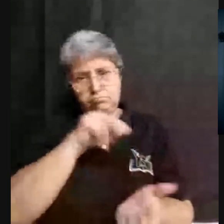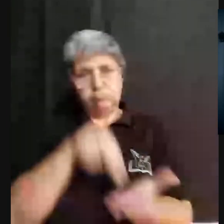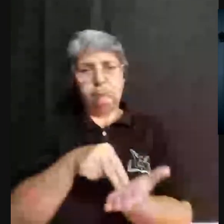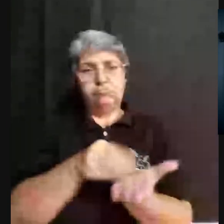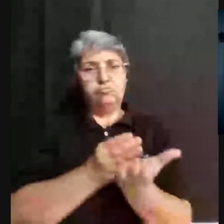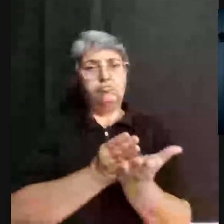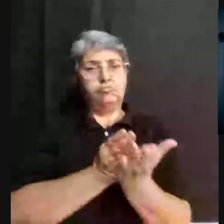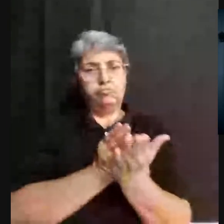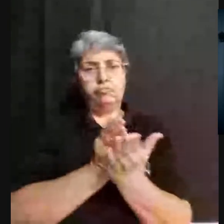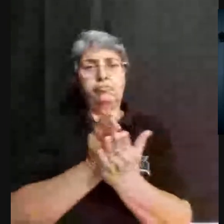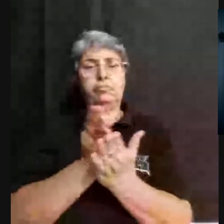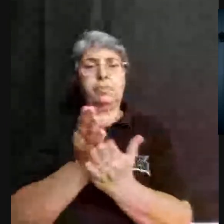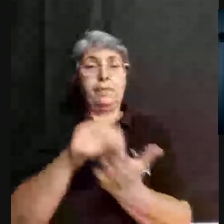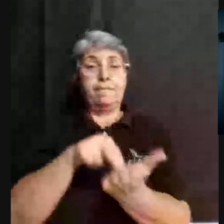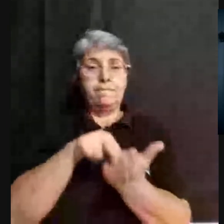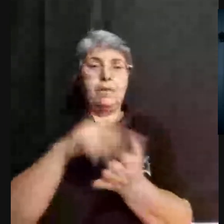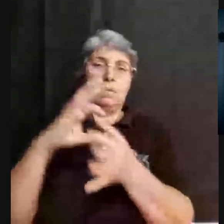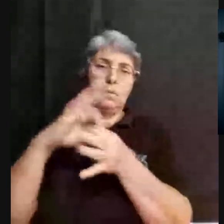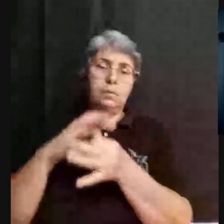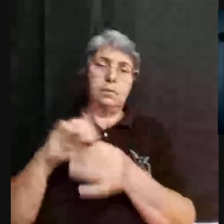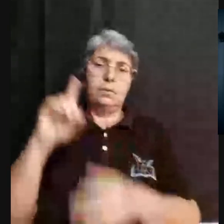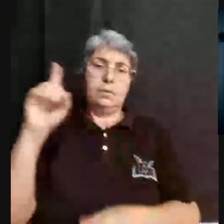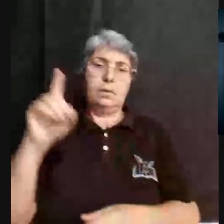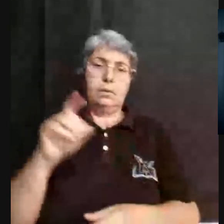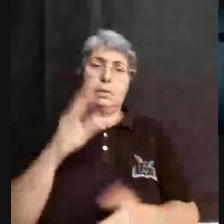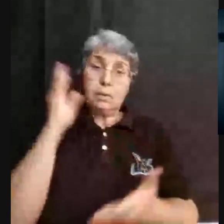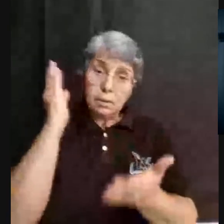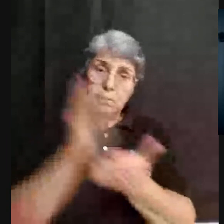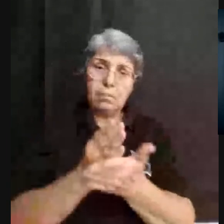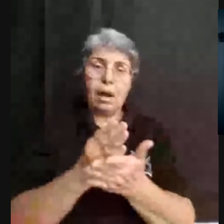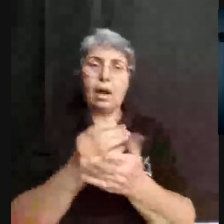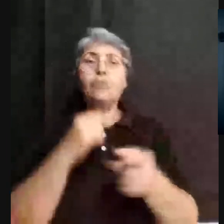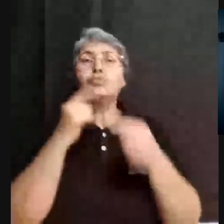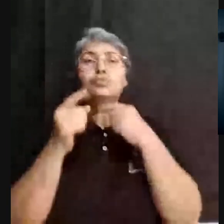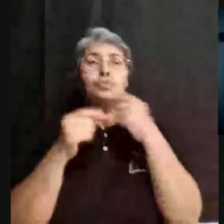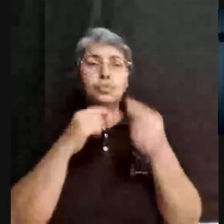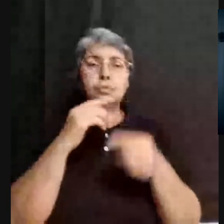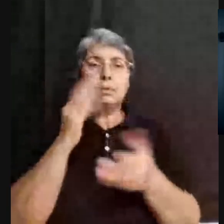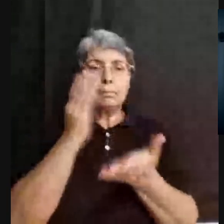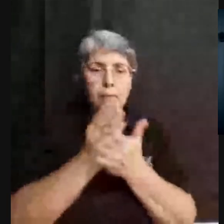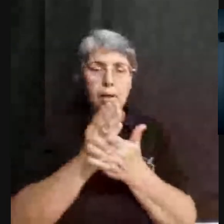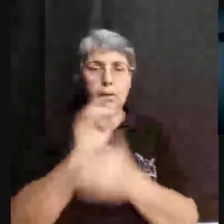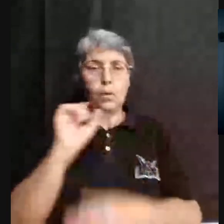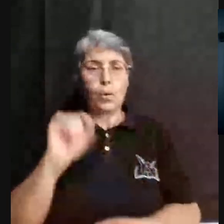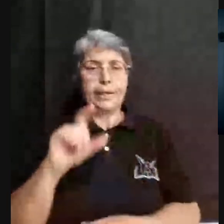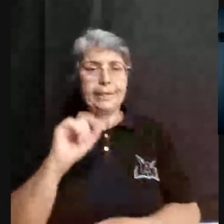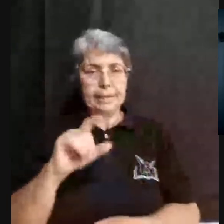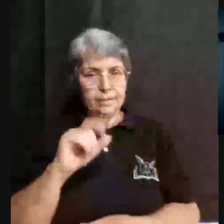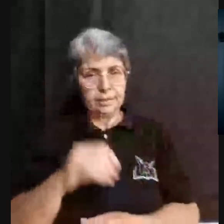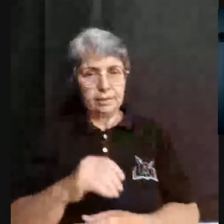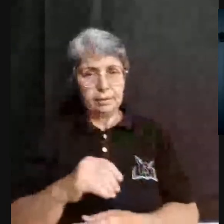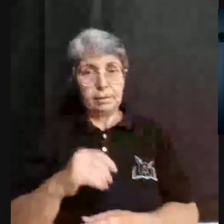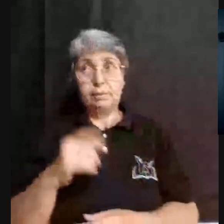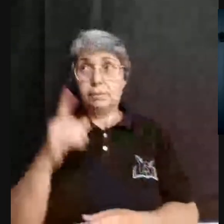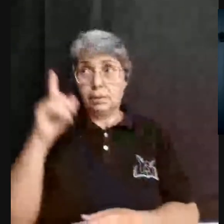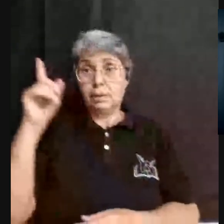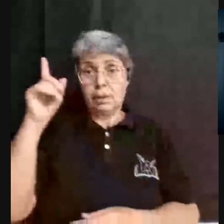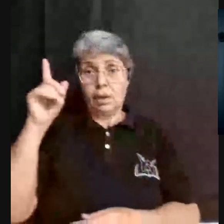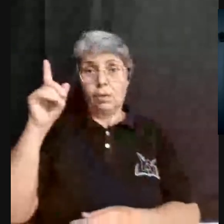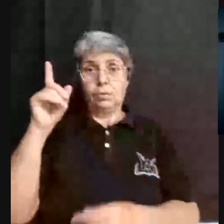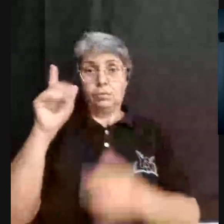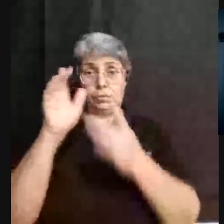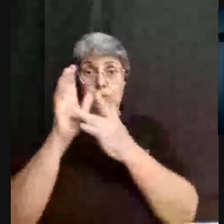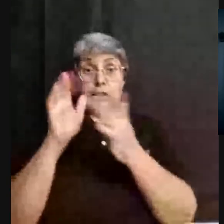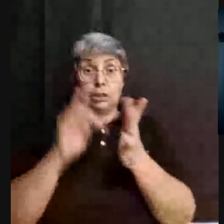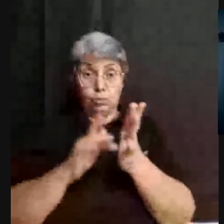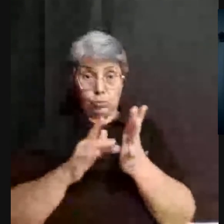de uma vez por todas, para que enfim compreendamos o trabalho que Jesus ministra no santuário, para